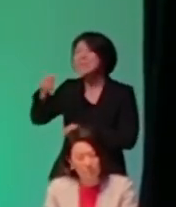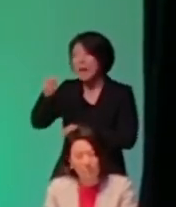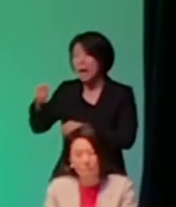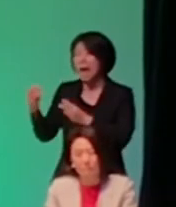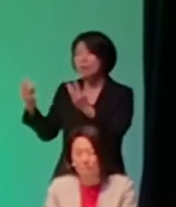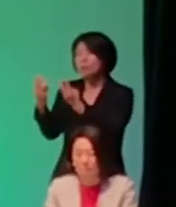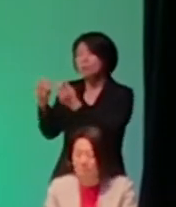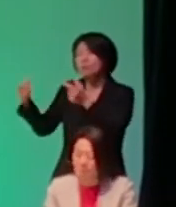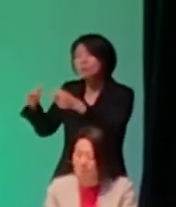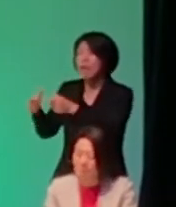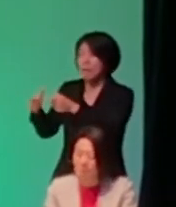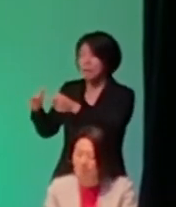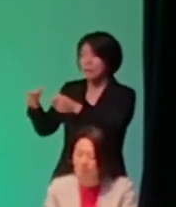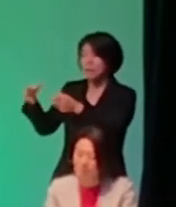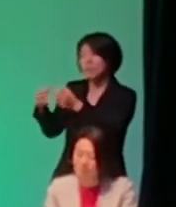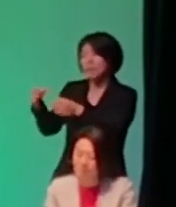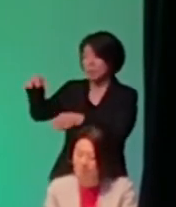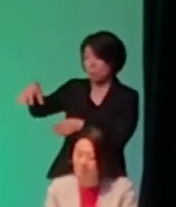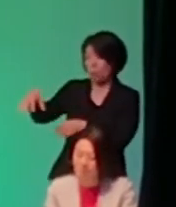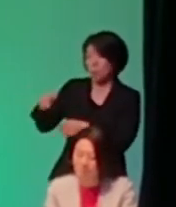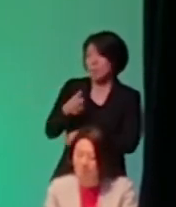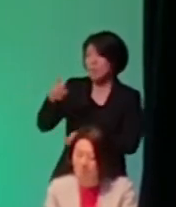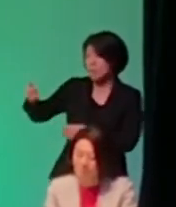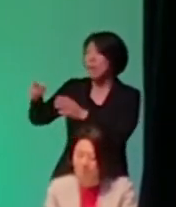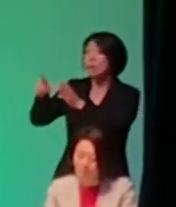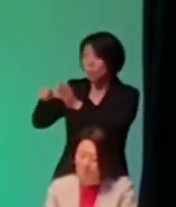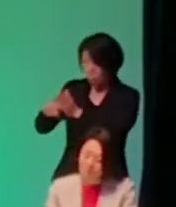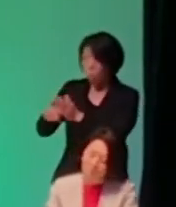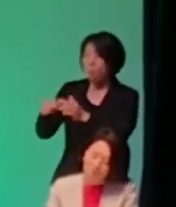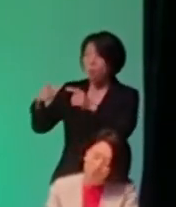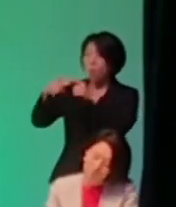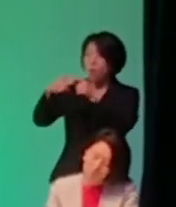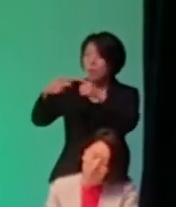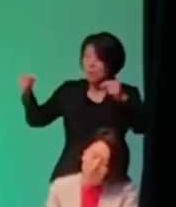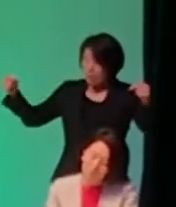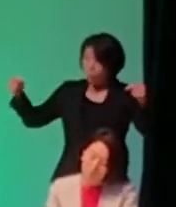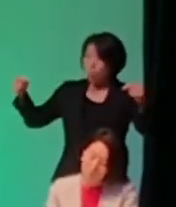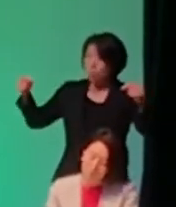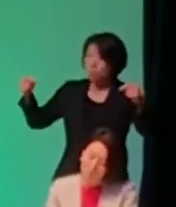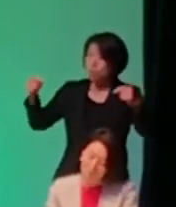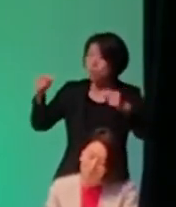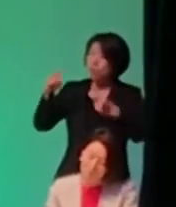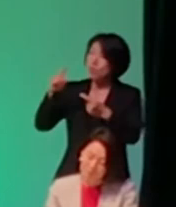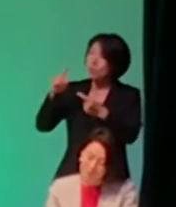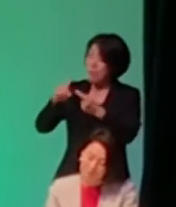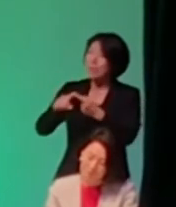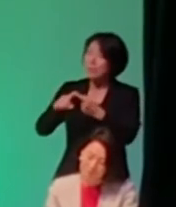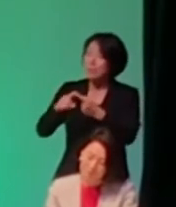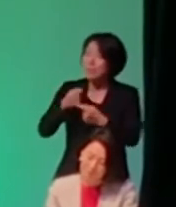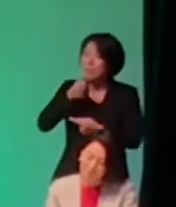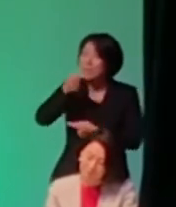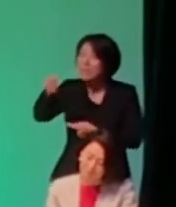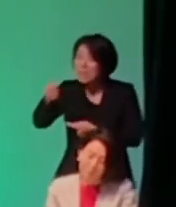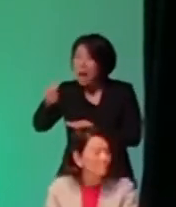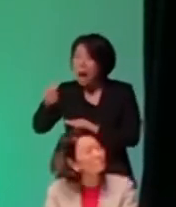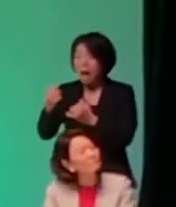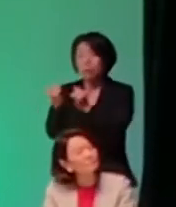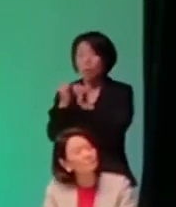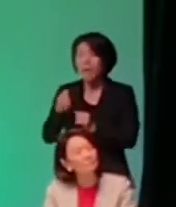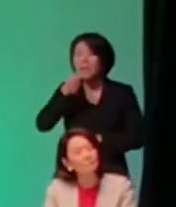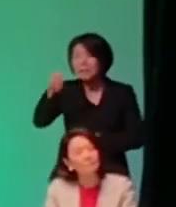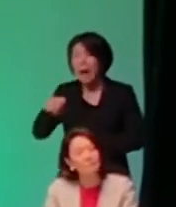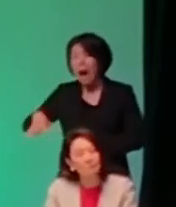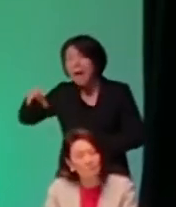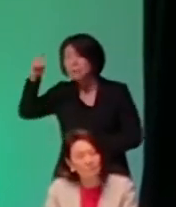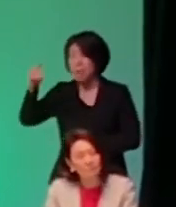所帯なんですけれども、そこに行った時も全国紙含めて記者の女性は初という地